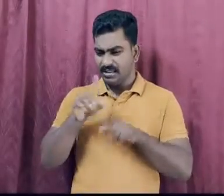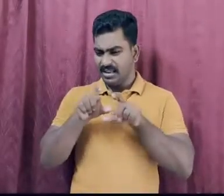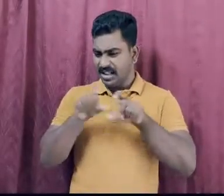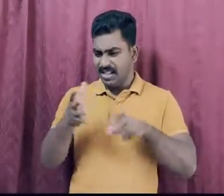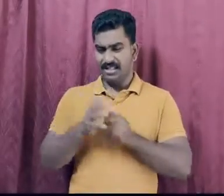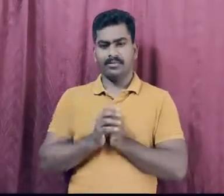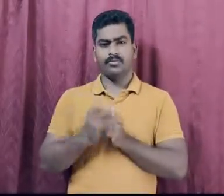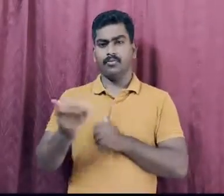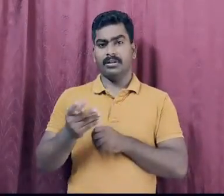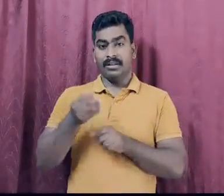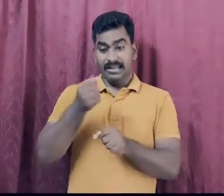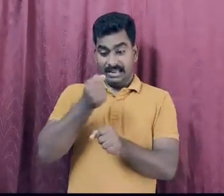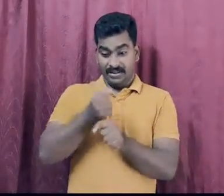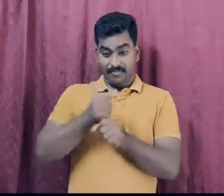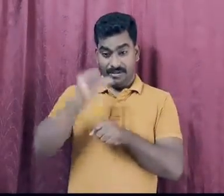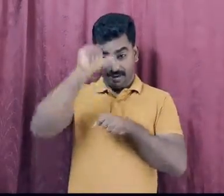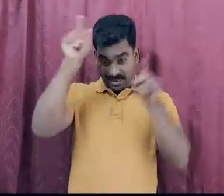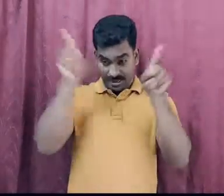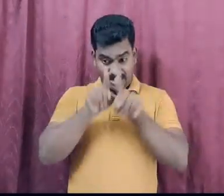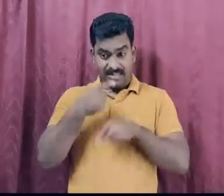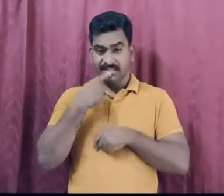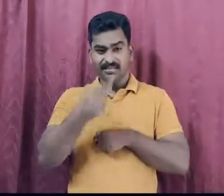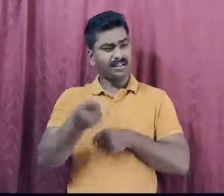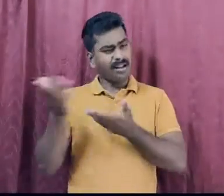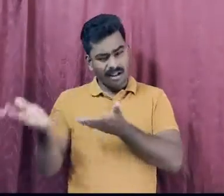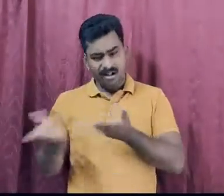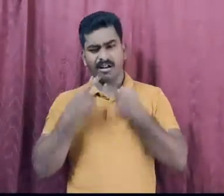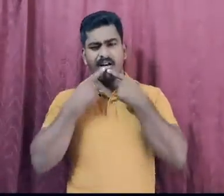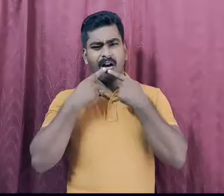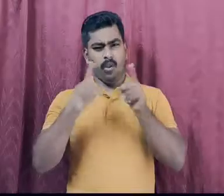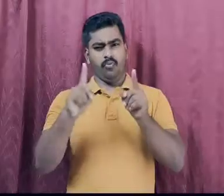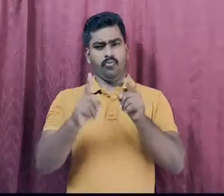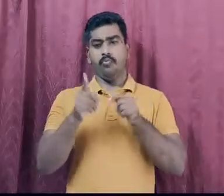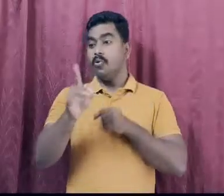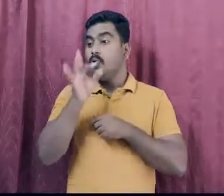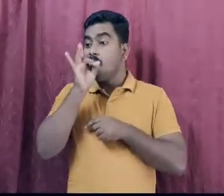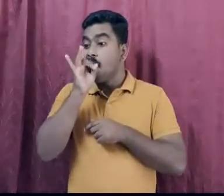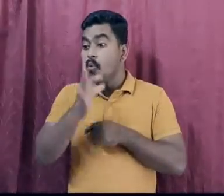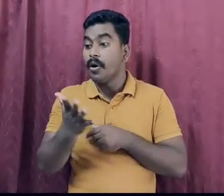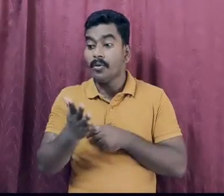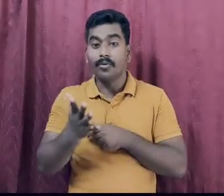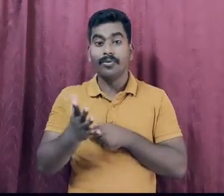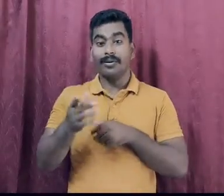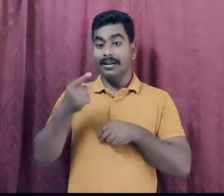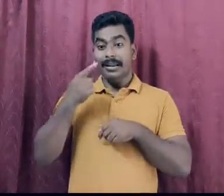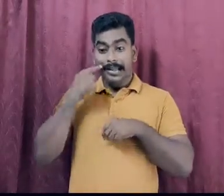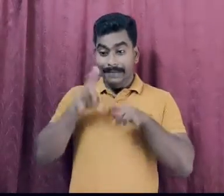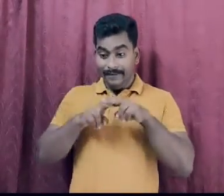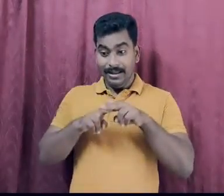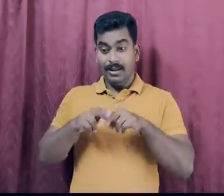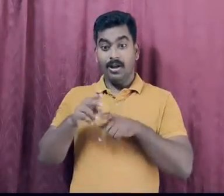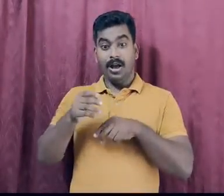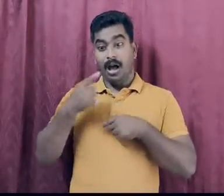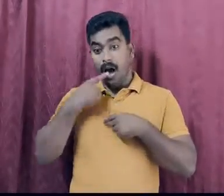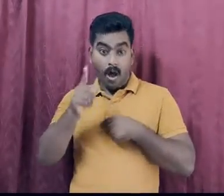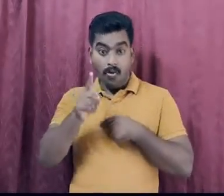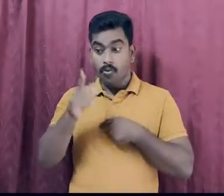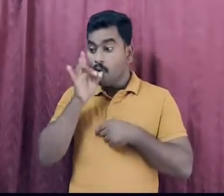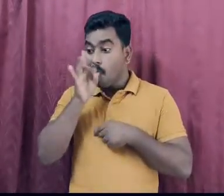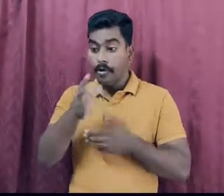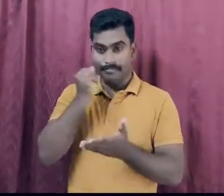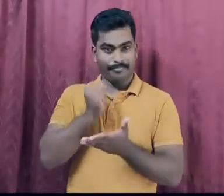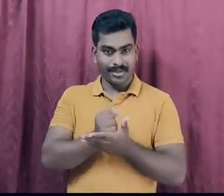വിലക്ക് ഇല്ല എന്ന് കേന്ദ്ര മന്ത്രാലയം പറയുമ്പോൾ ഉത്തരവിറക്കിയിട്ടില്ല എന്ന് പറഞ്ഞ് വിമാനത്താവള അധികൃതർ